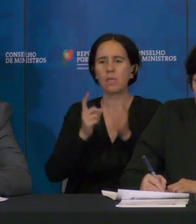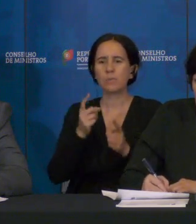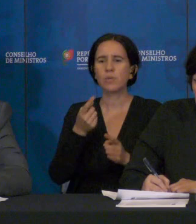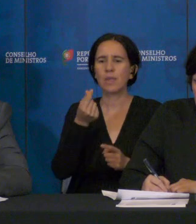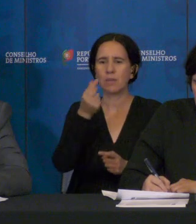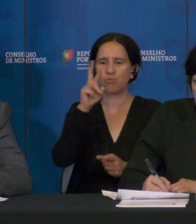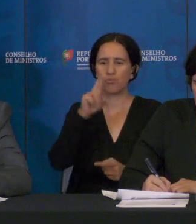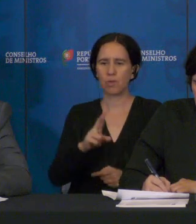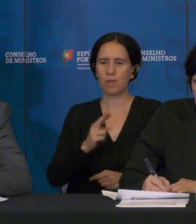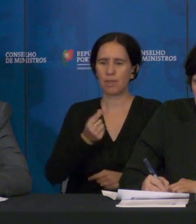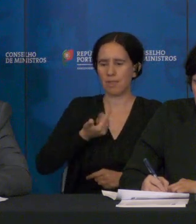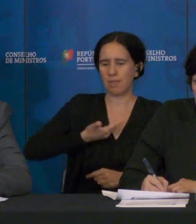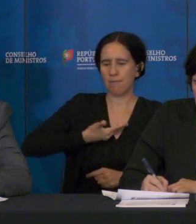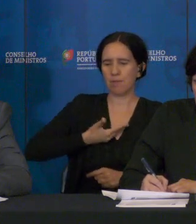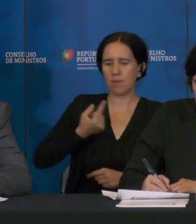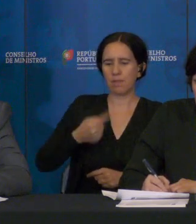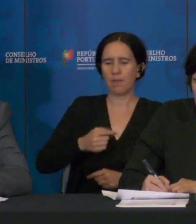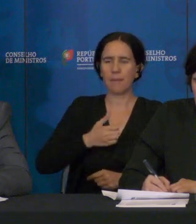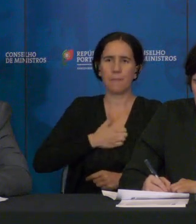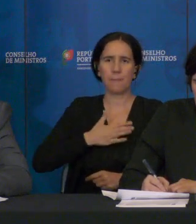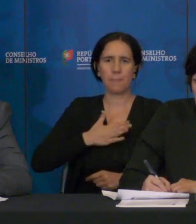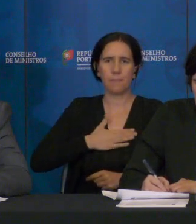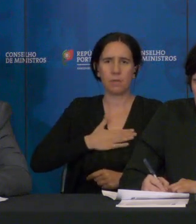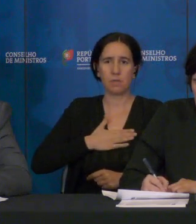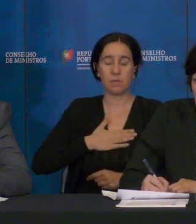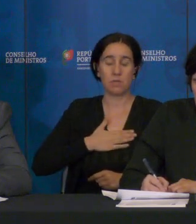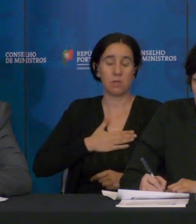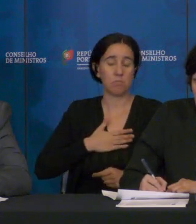dívida da empresa, que é